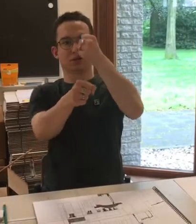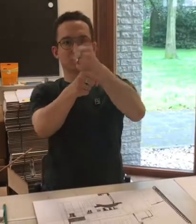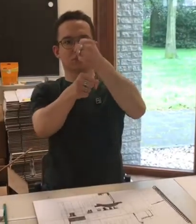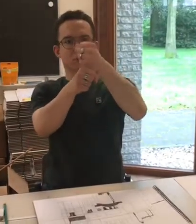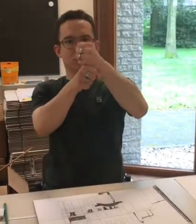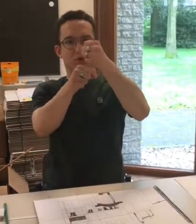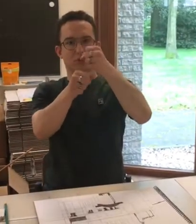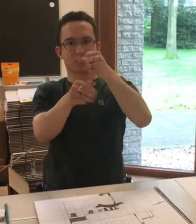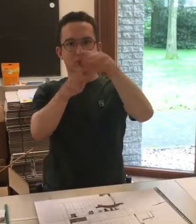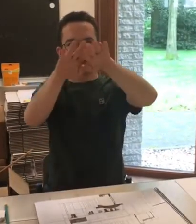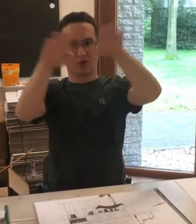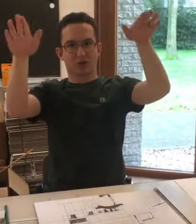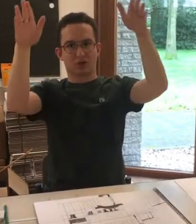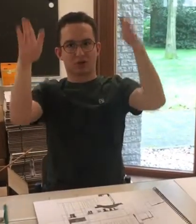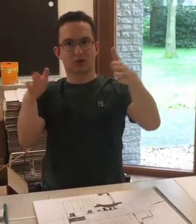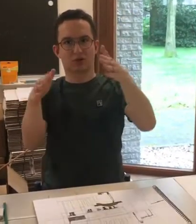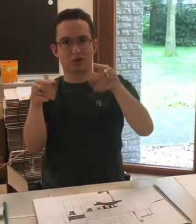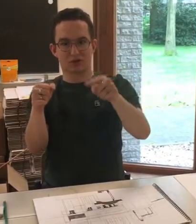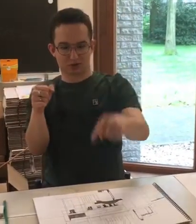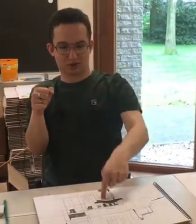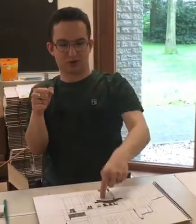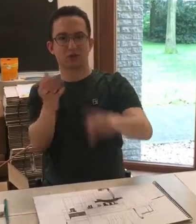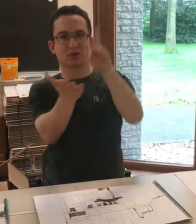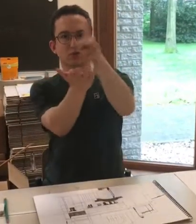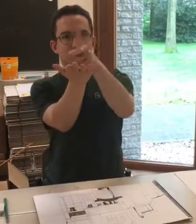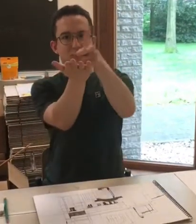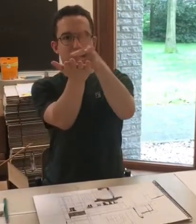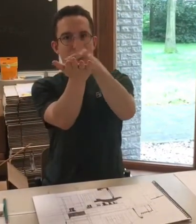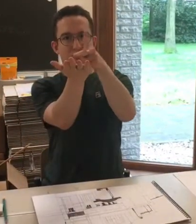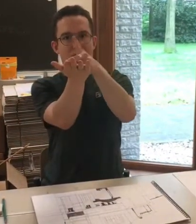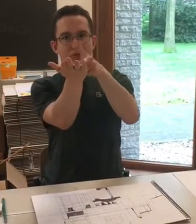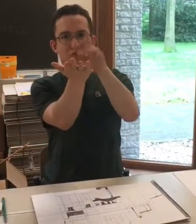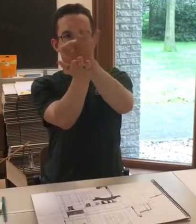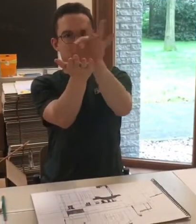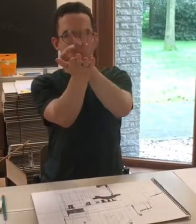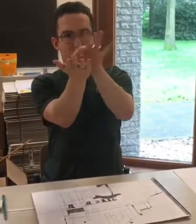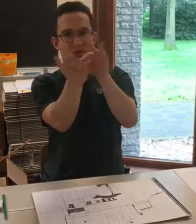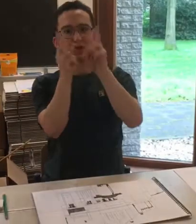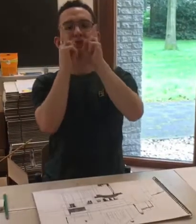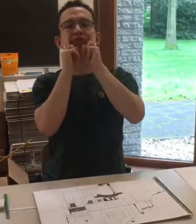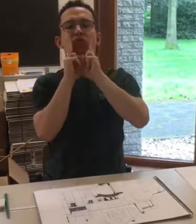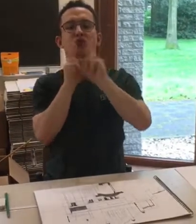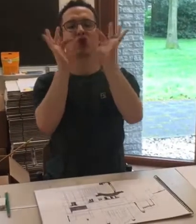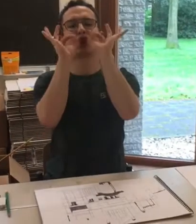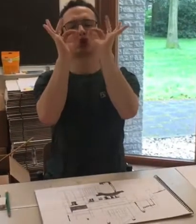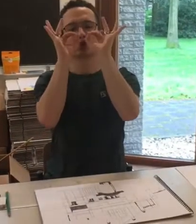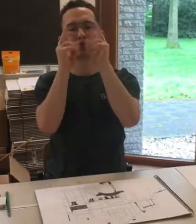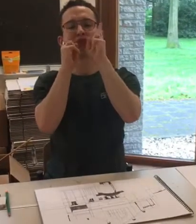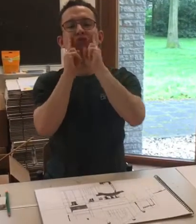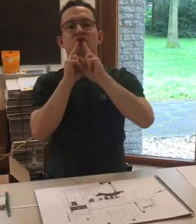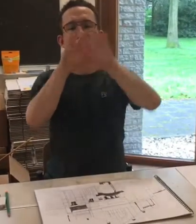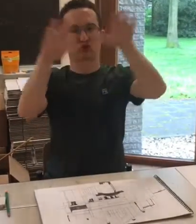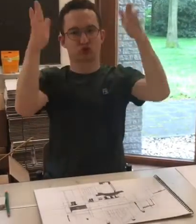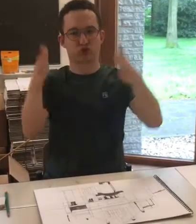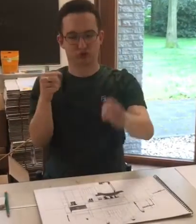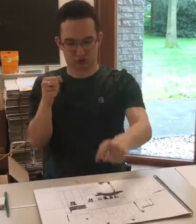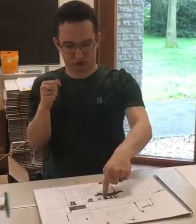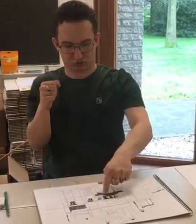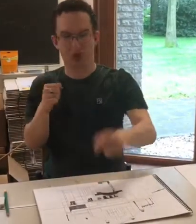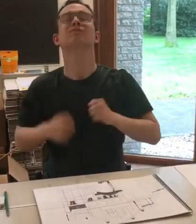Ik werk op het atelier. Ik hou van kleuren en tekenen, netjes, mooi. Een